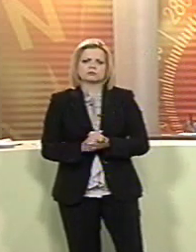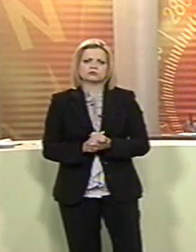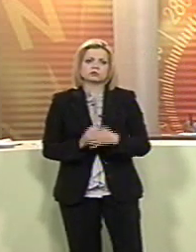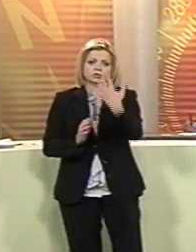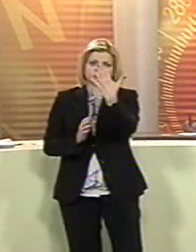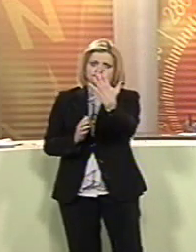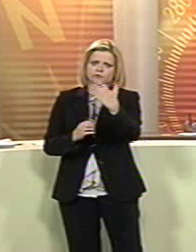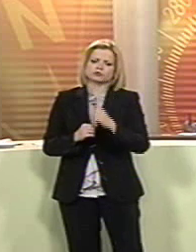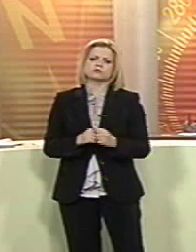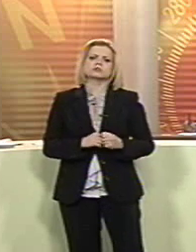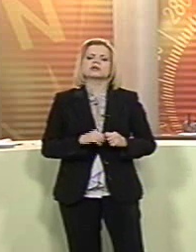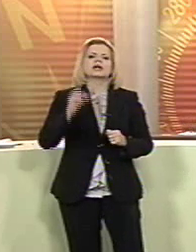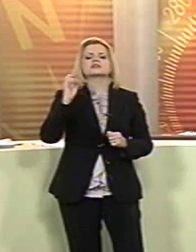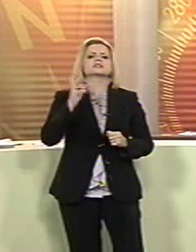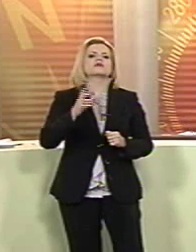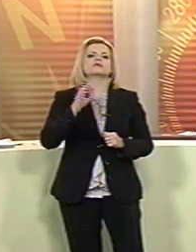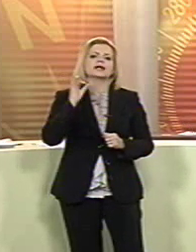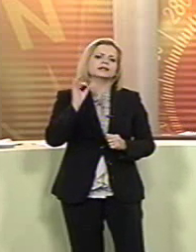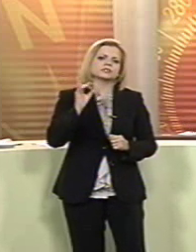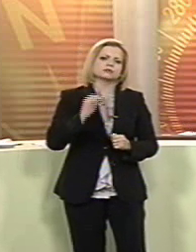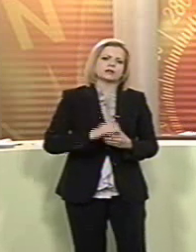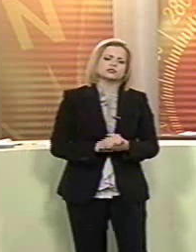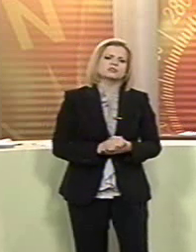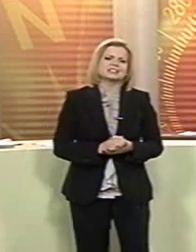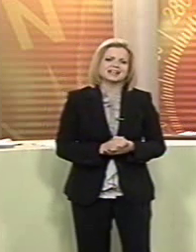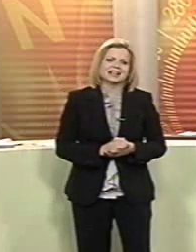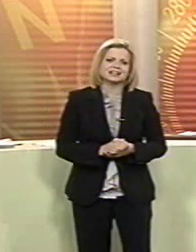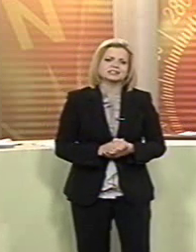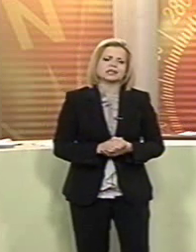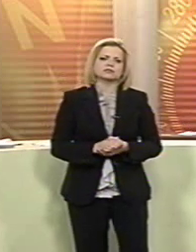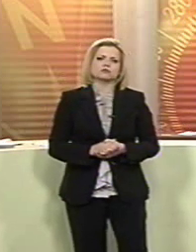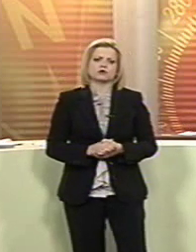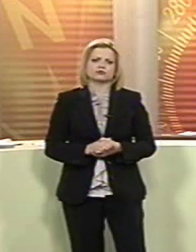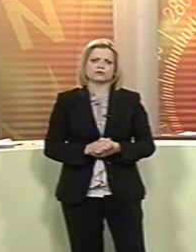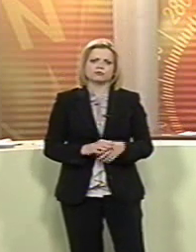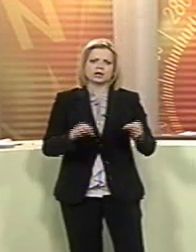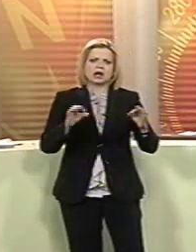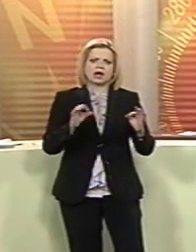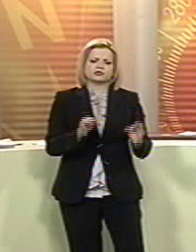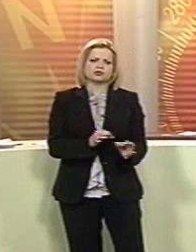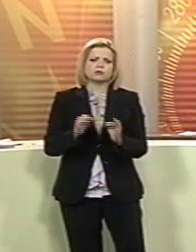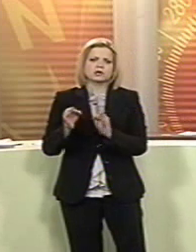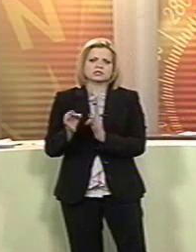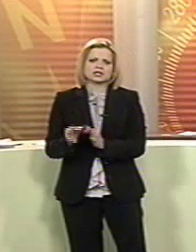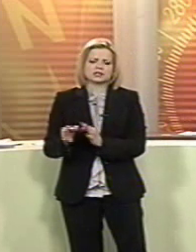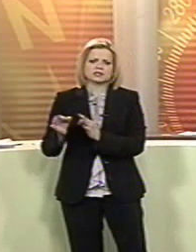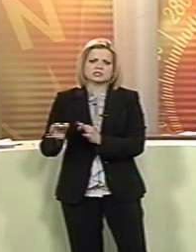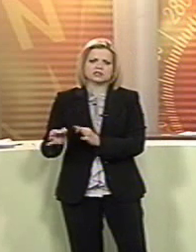amigos, são cinco pessoas, elas estão na redação do artigo 76 do Código Civil. Artigo 76